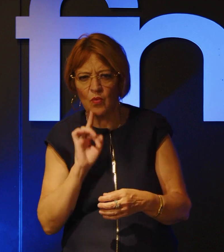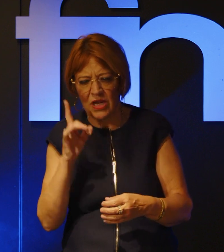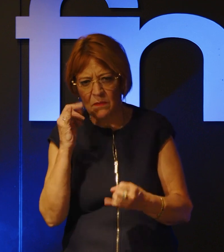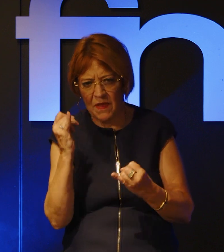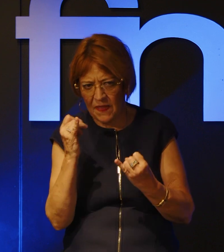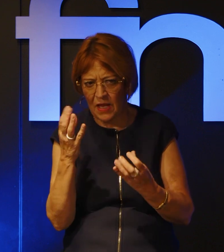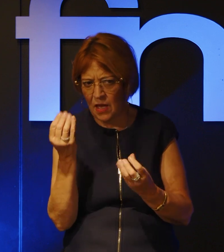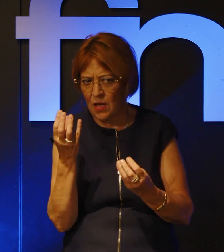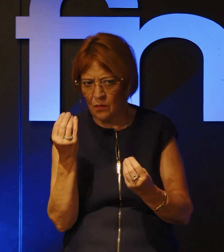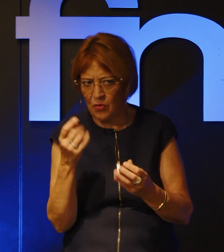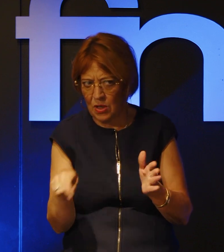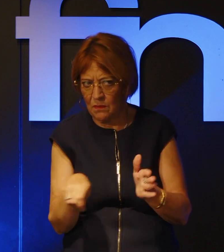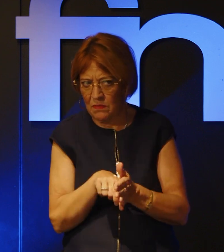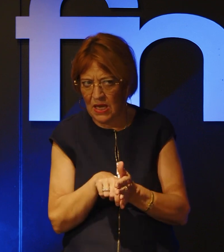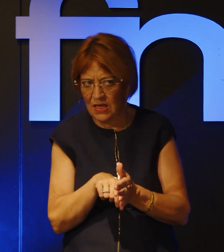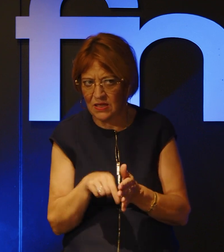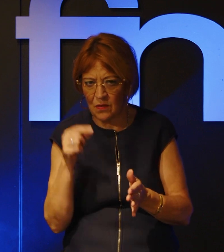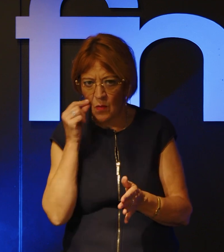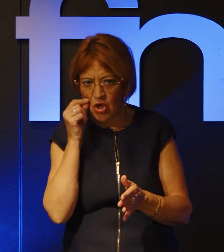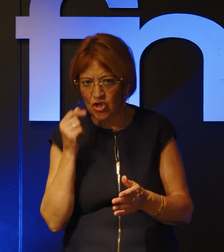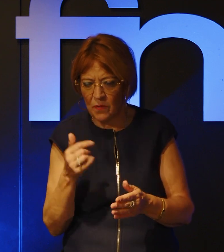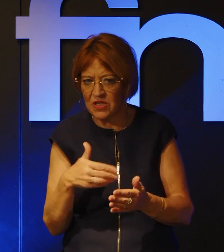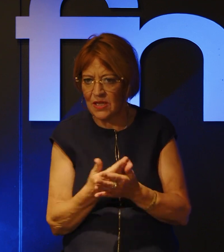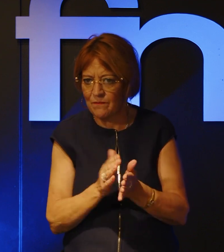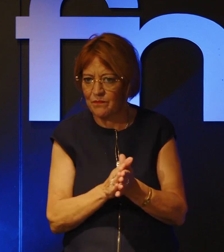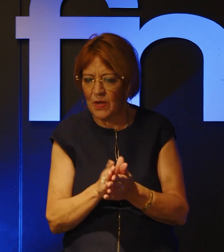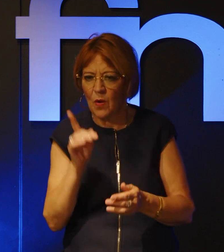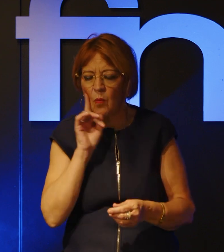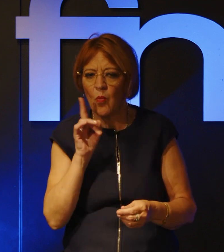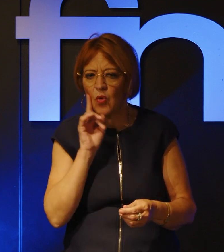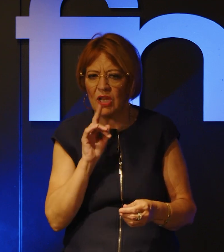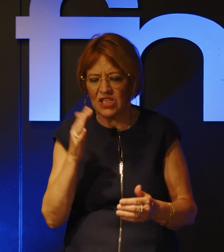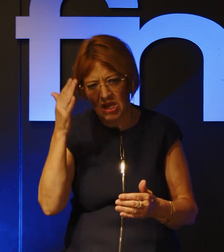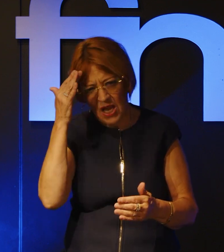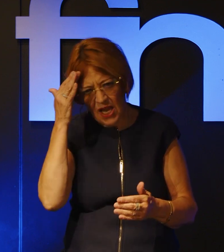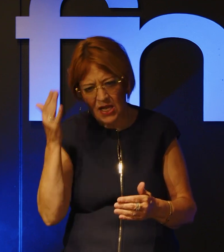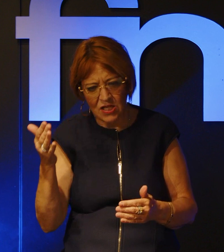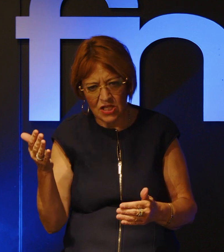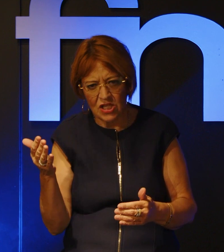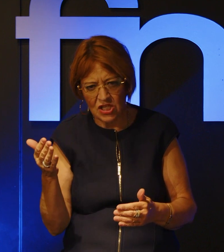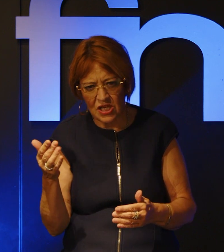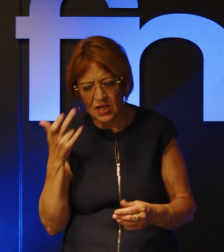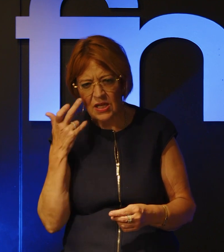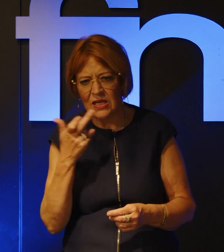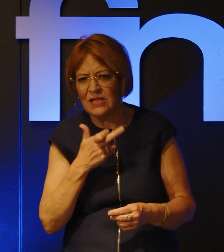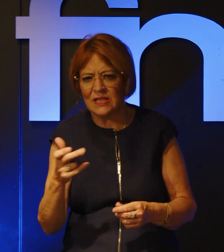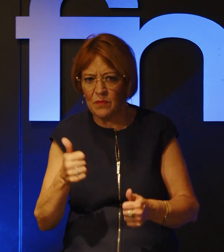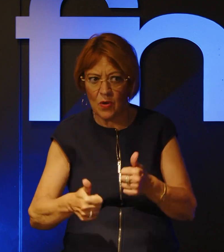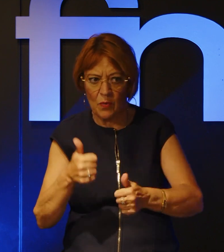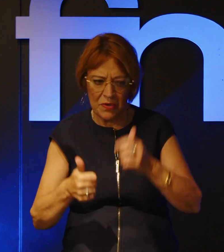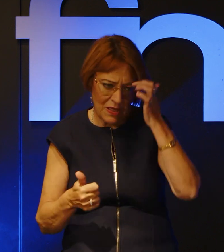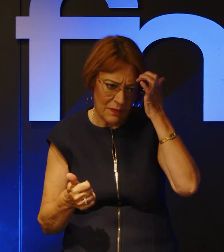extraordinariamente ameaçadora para o patriarcado portanto dá muito jeito que as mulheres achem que estão sempre a competir